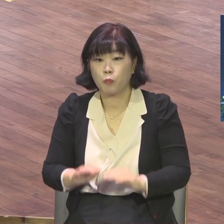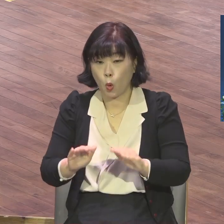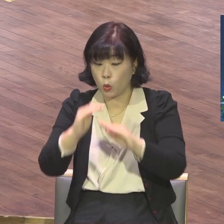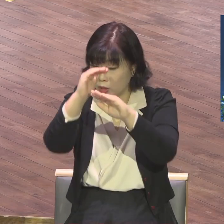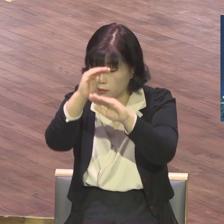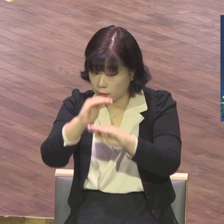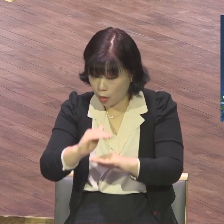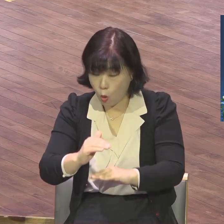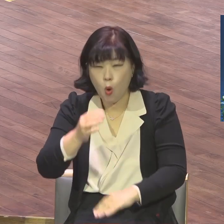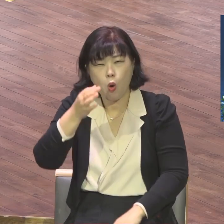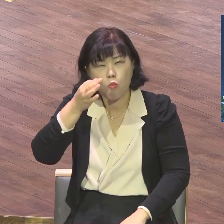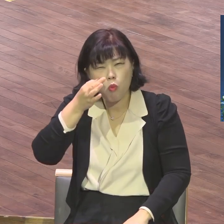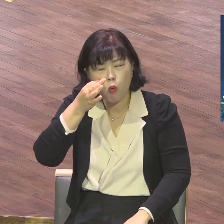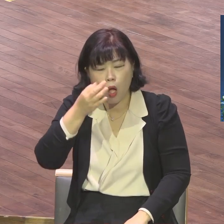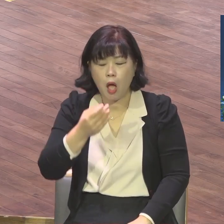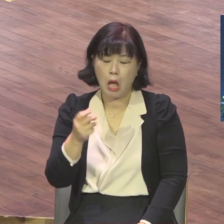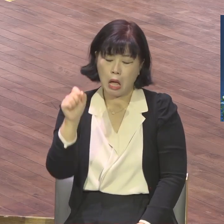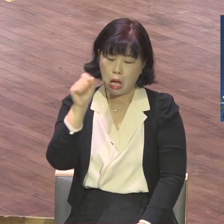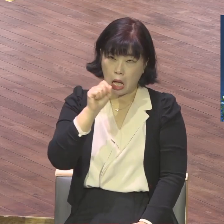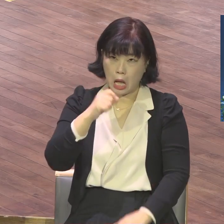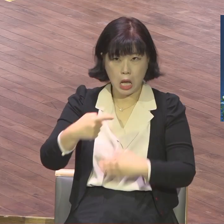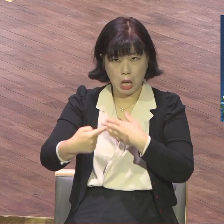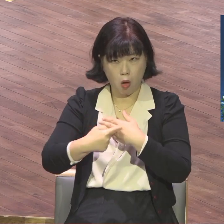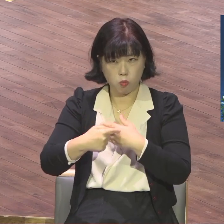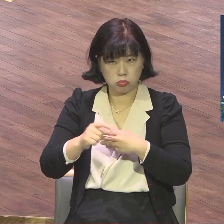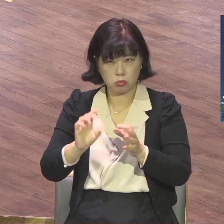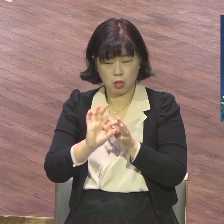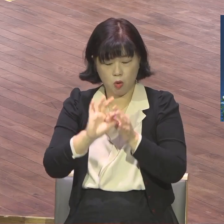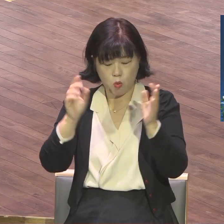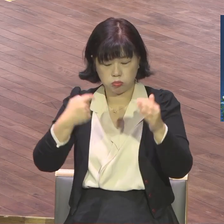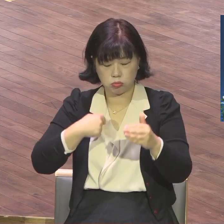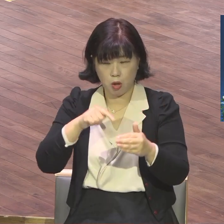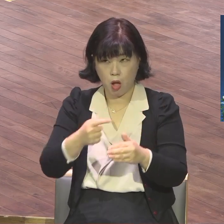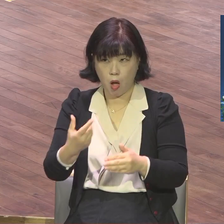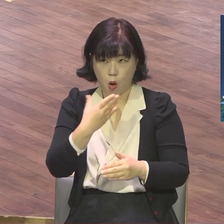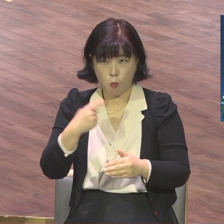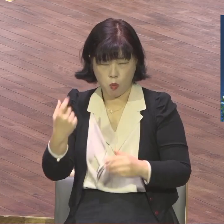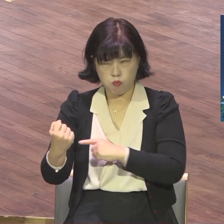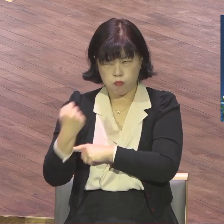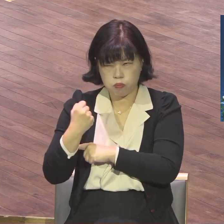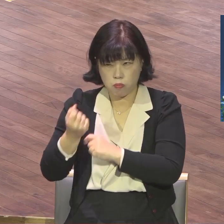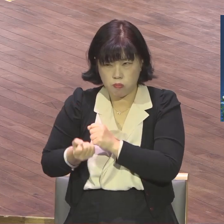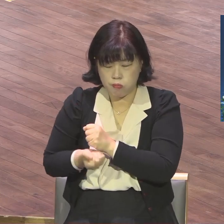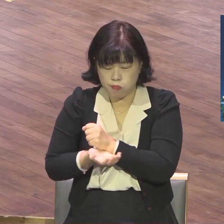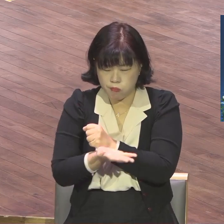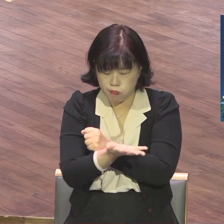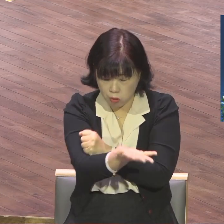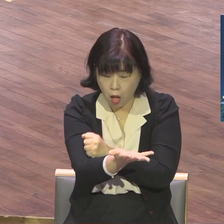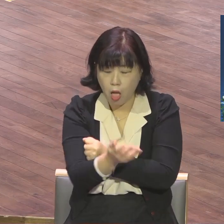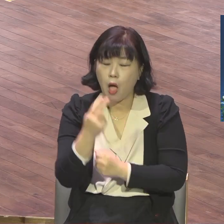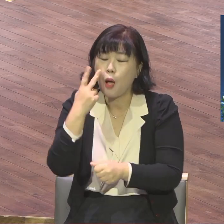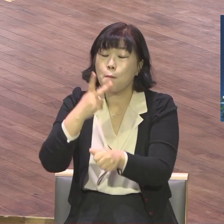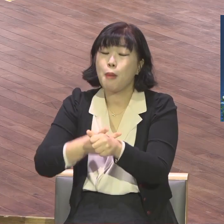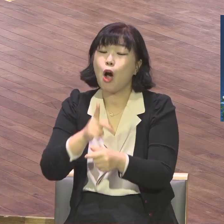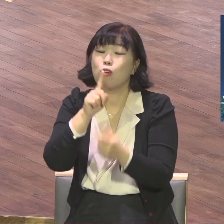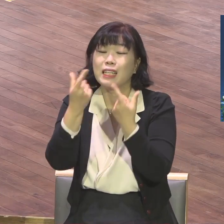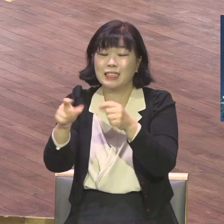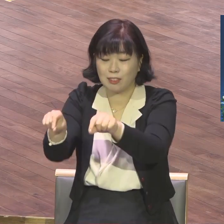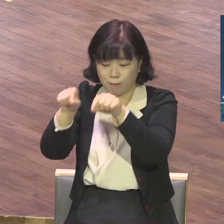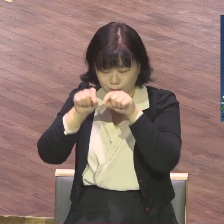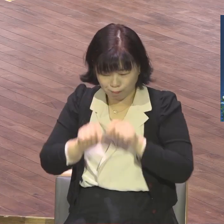다 얻으시고 영계 모든 성도는 사도행전의 후속편을 기록하는 주역들 다 되시기를 주님으로